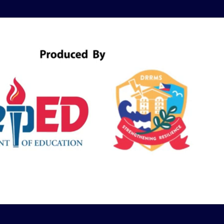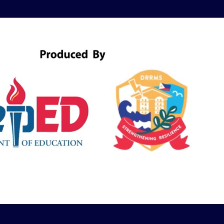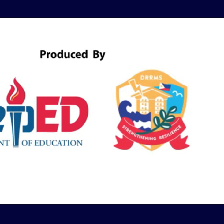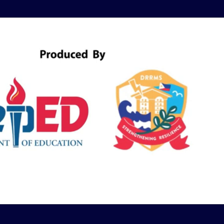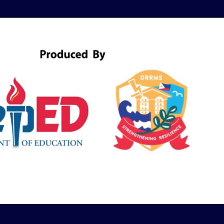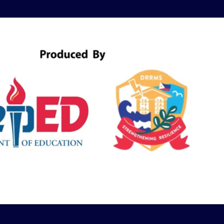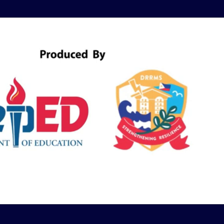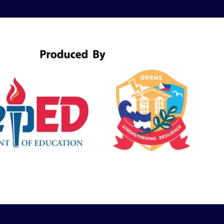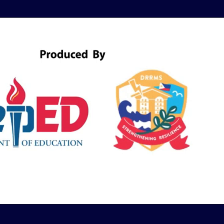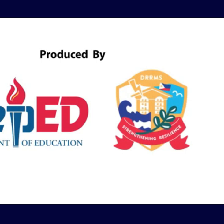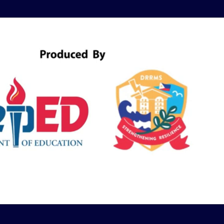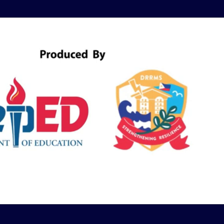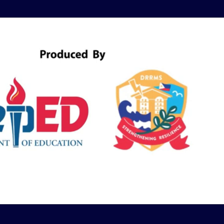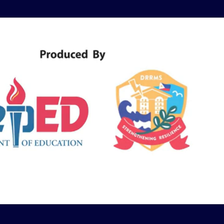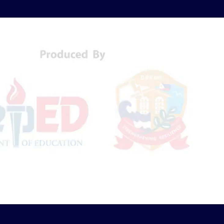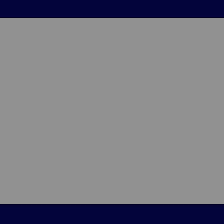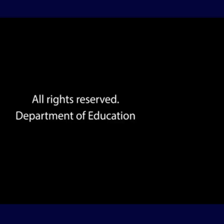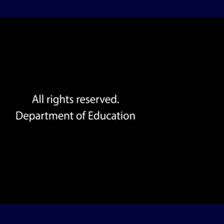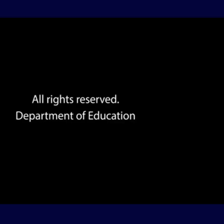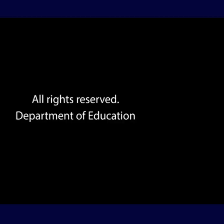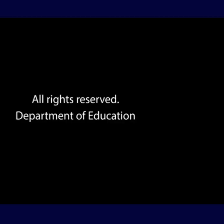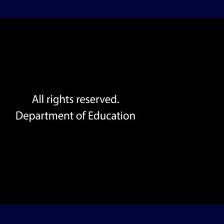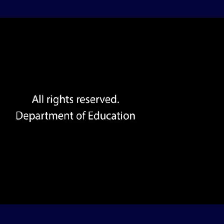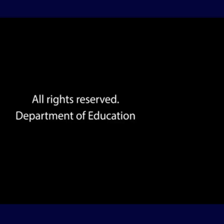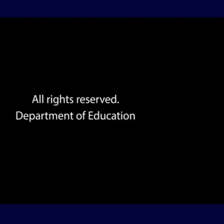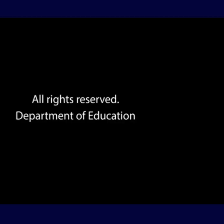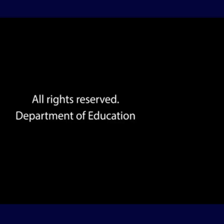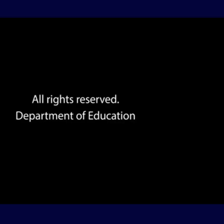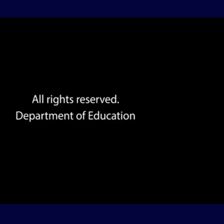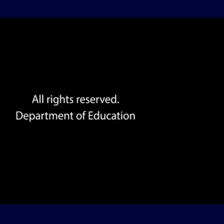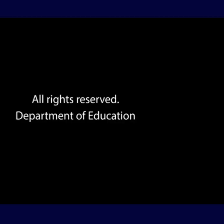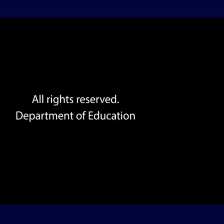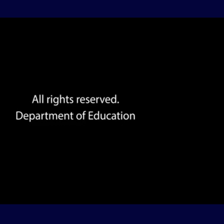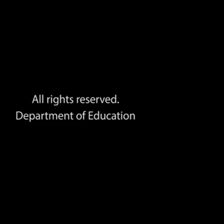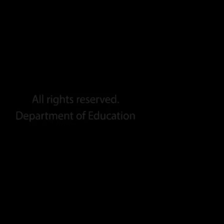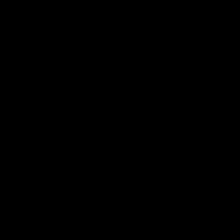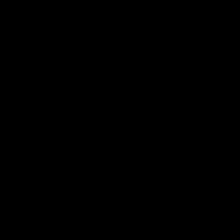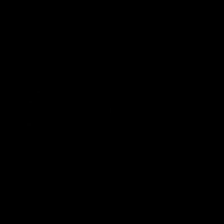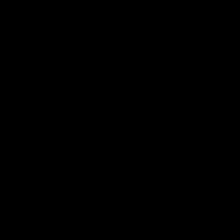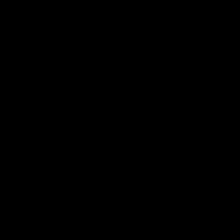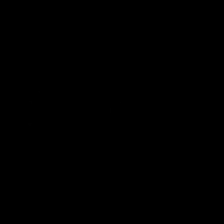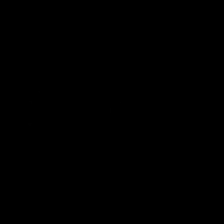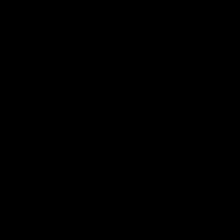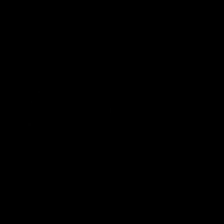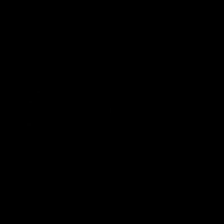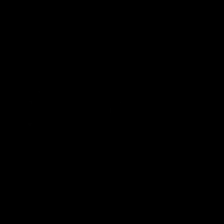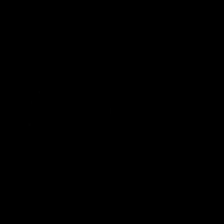Gawin na Gawin ang kapat ang kapat-dapat Gawin na po